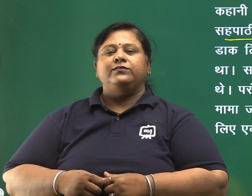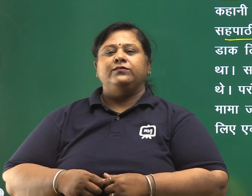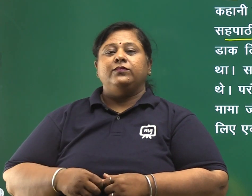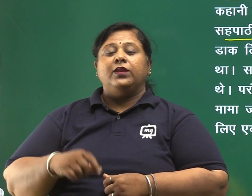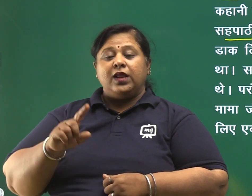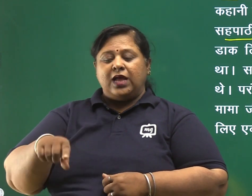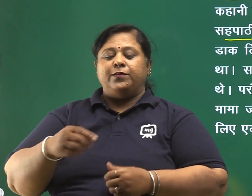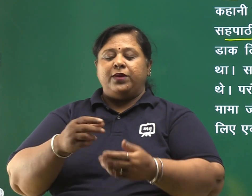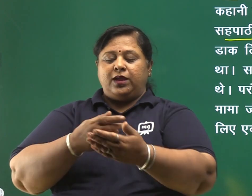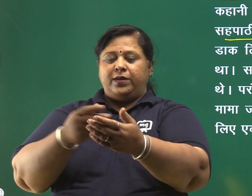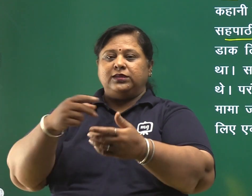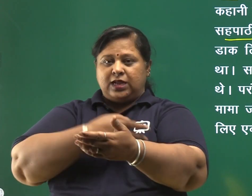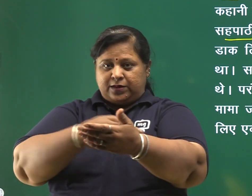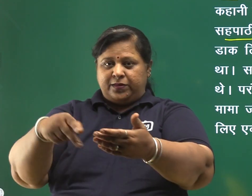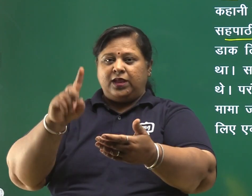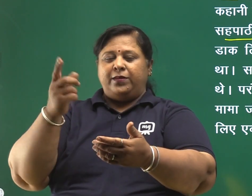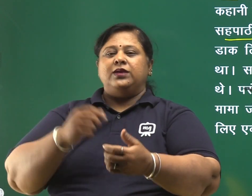राजप्पा के पास